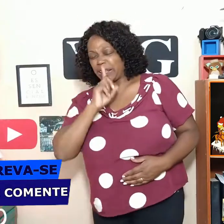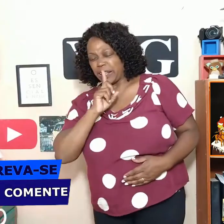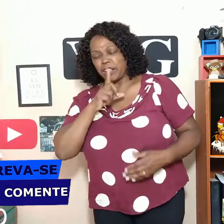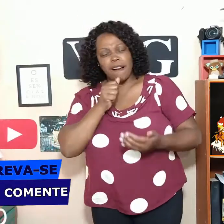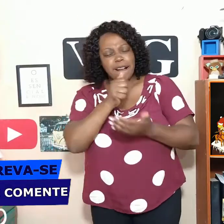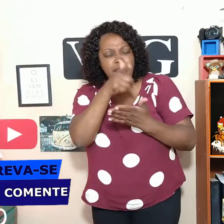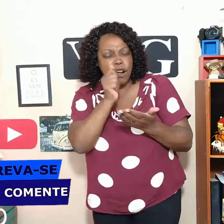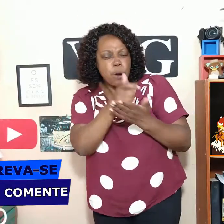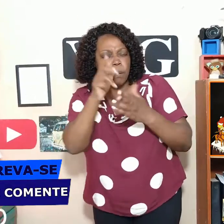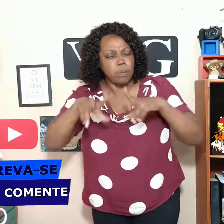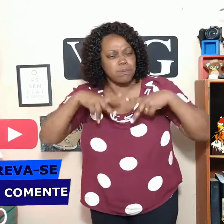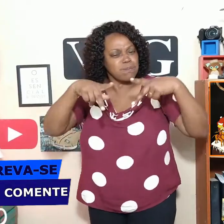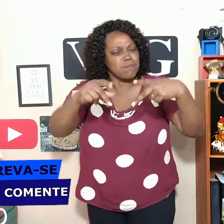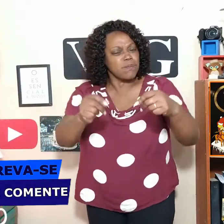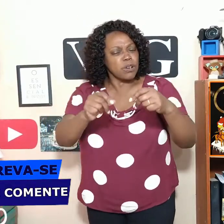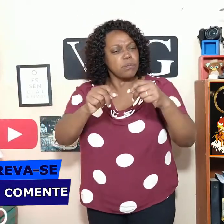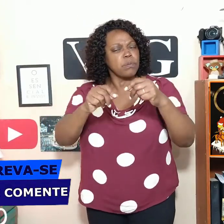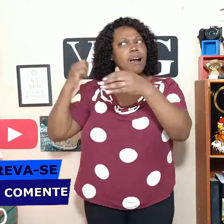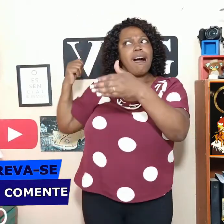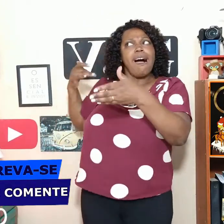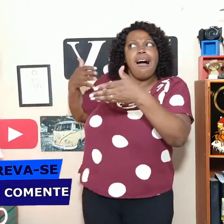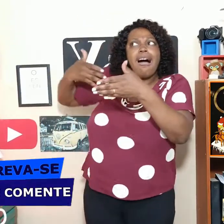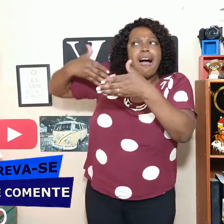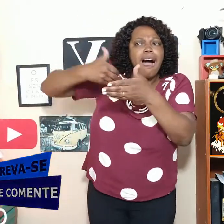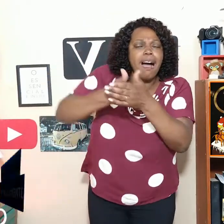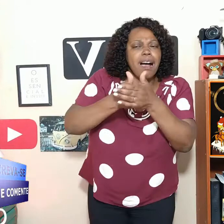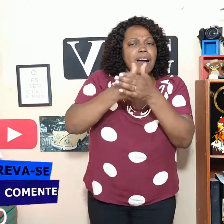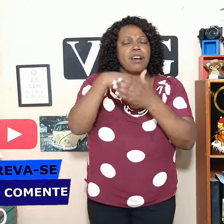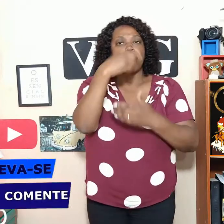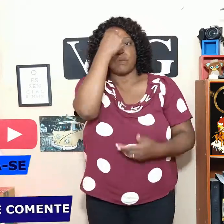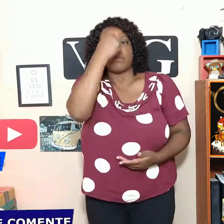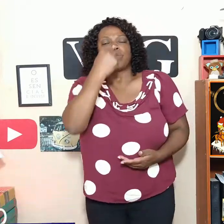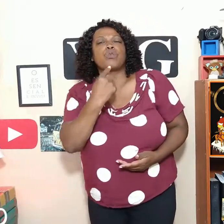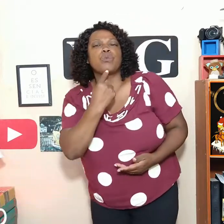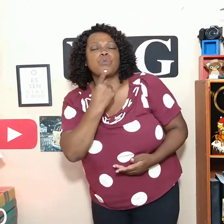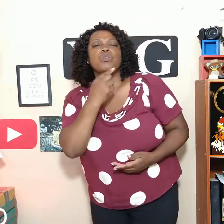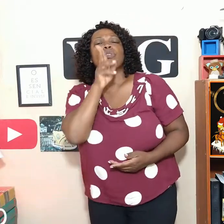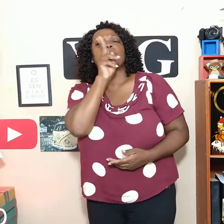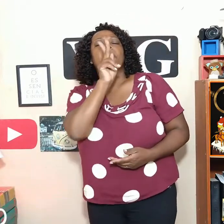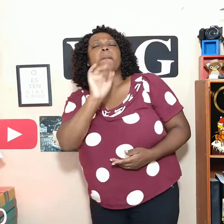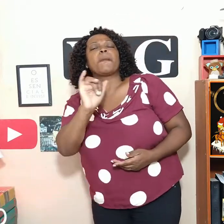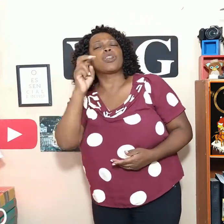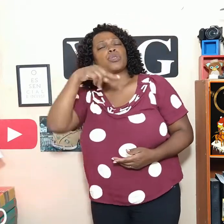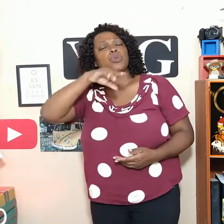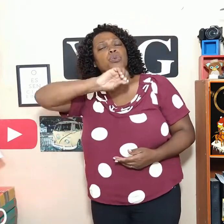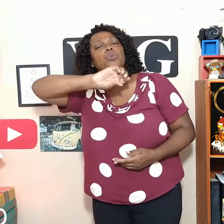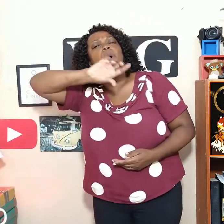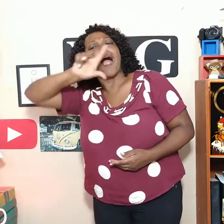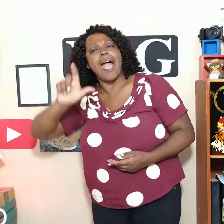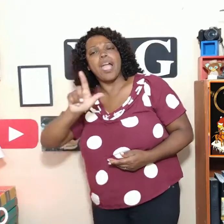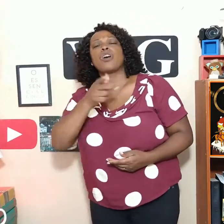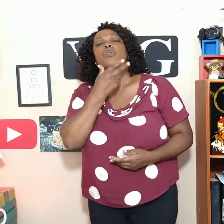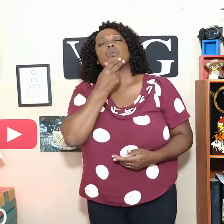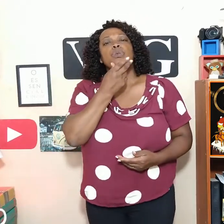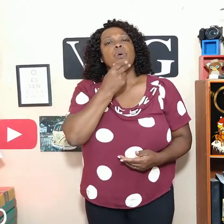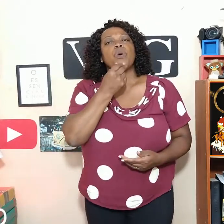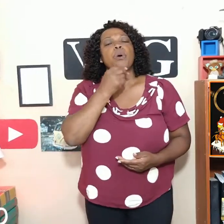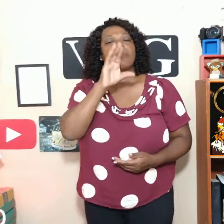comprou para os filhos. Mas qual a origem dessa tradição? A atual figura do Papai Noel tem um autor específico, o cartunista